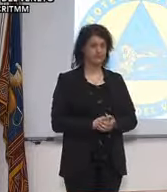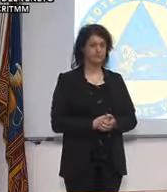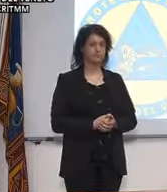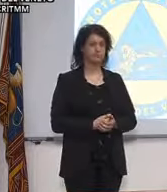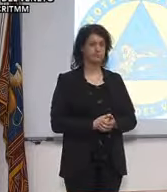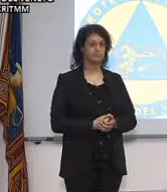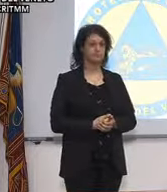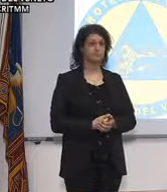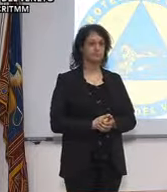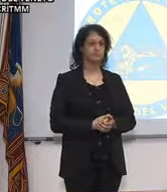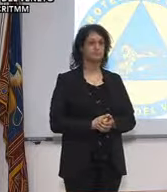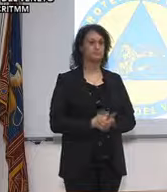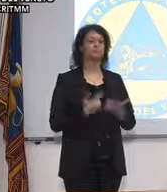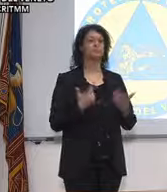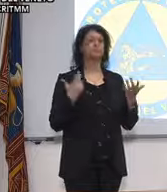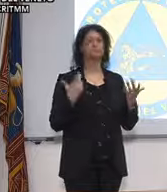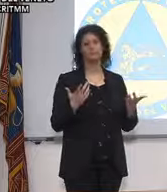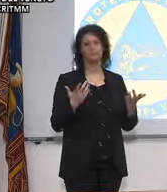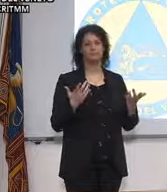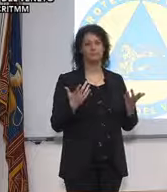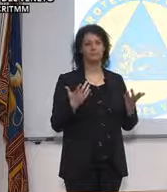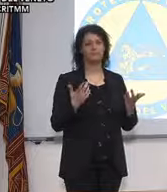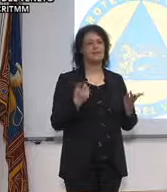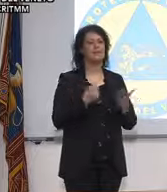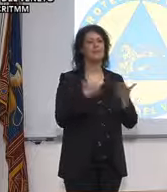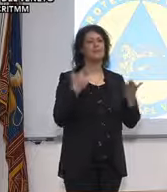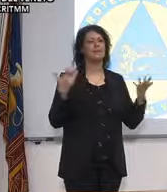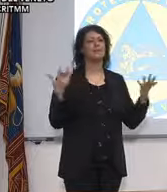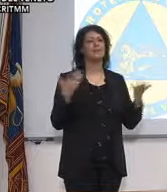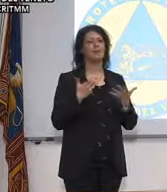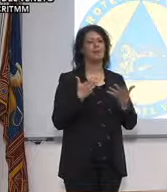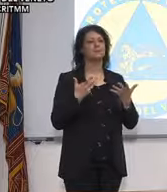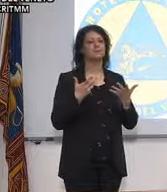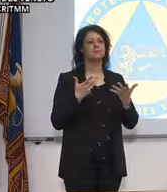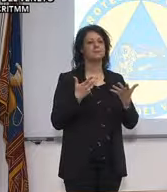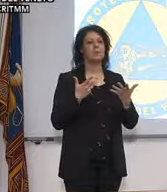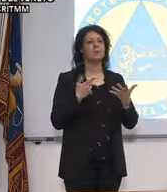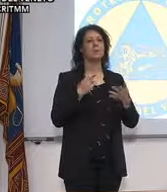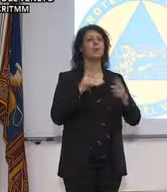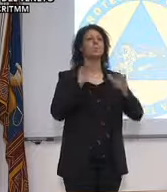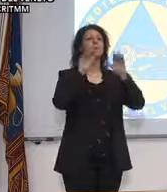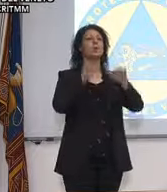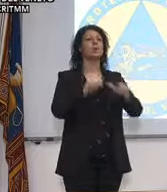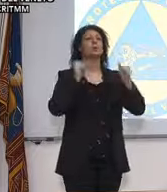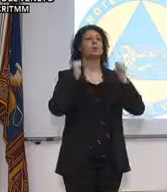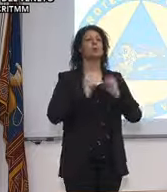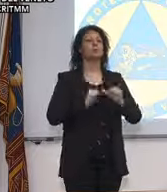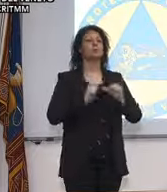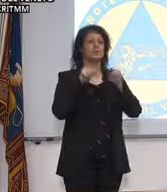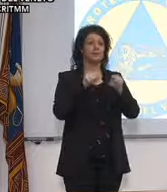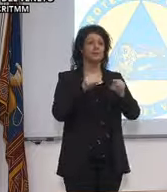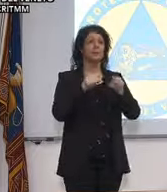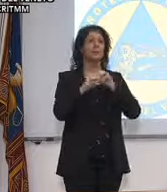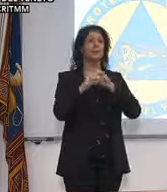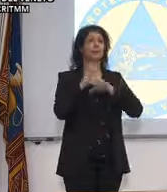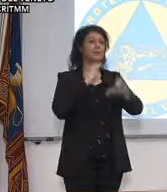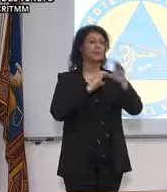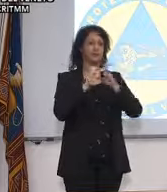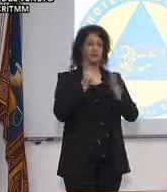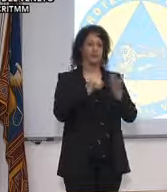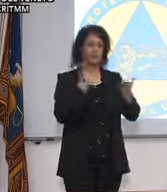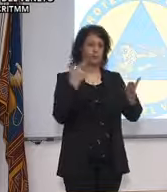e lo dico sempre, che è fondamentale la comunicazione in protezione civile, fa parte del sistema della protezione civile la comunicazione, abbiamo sempre